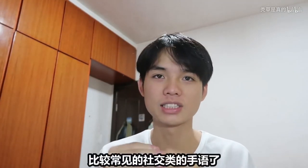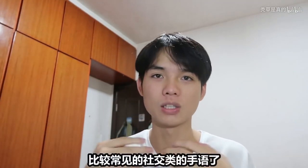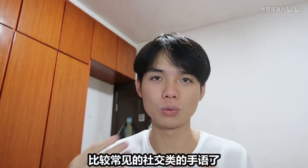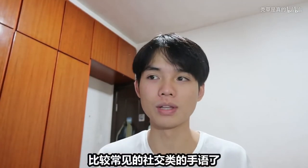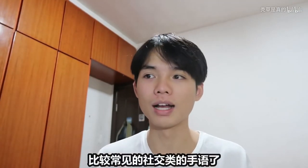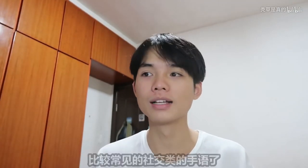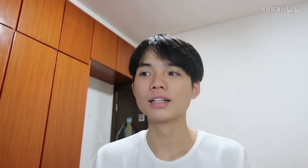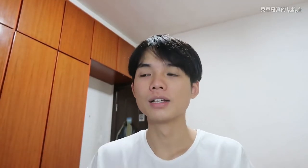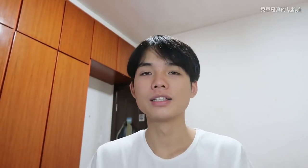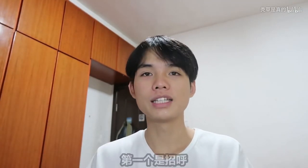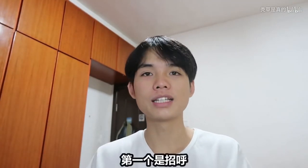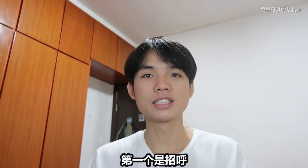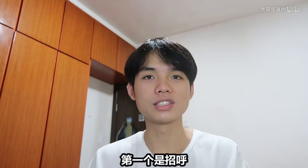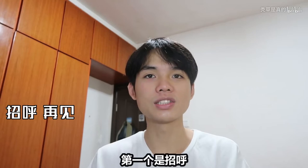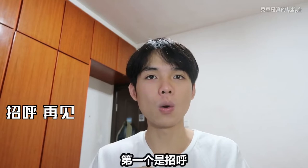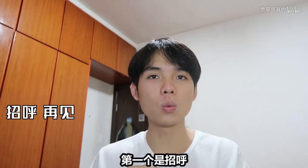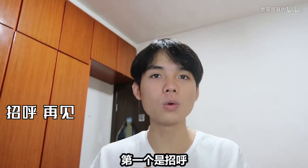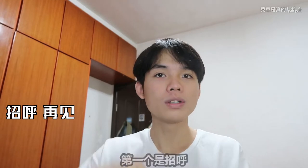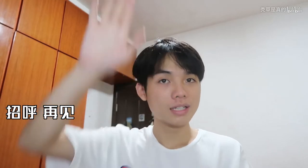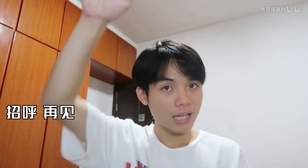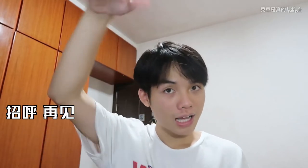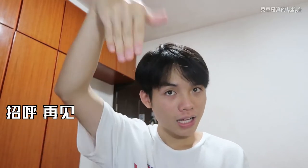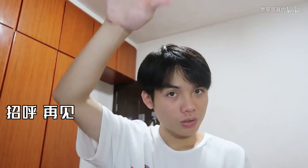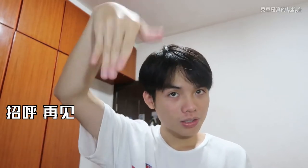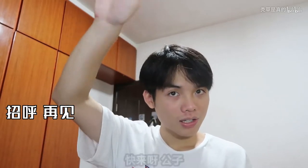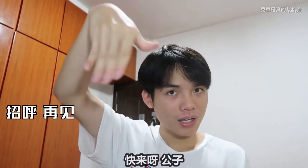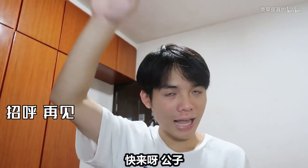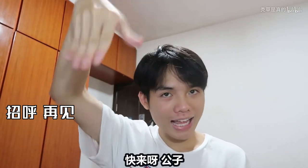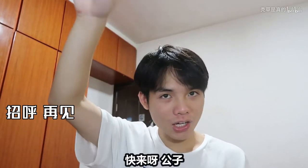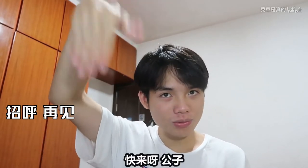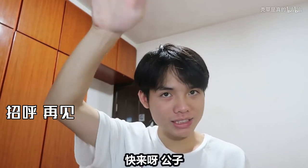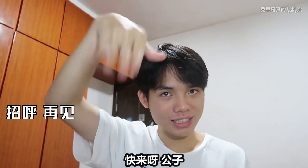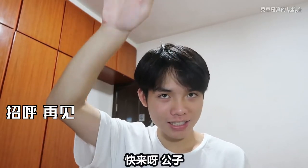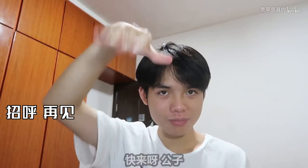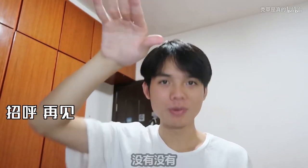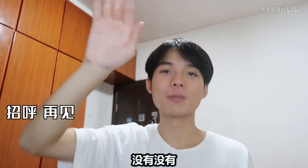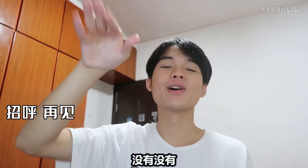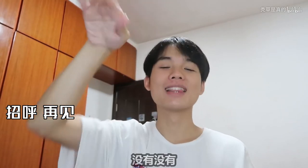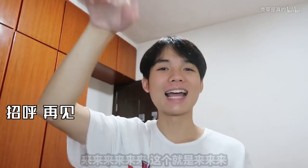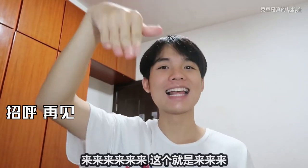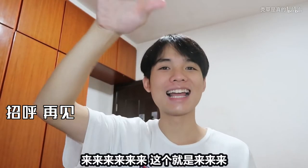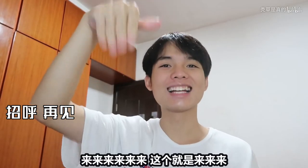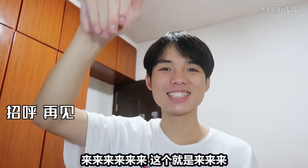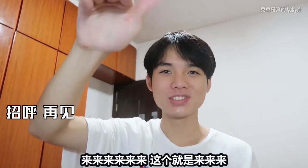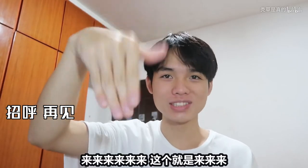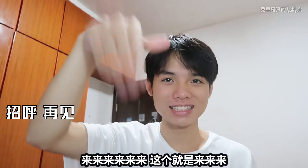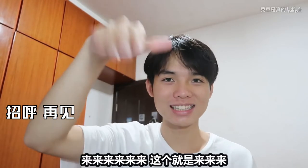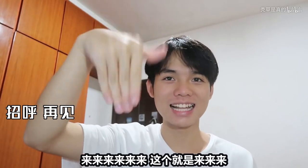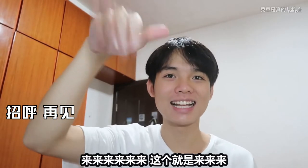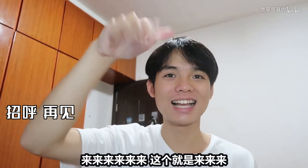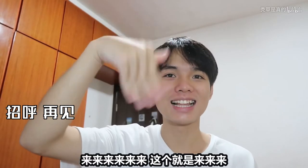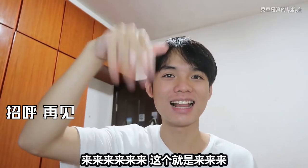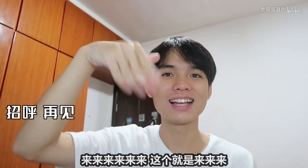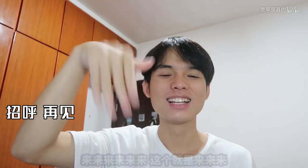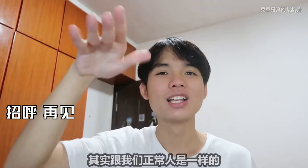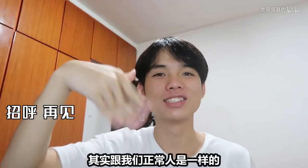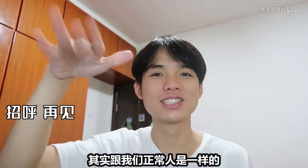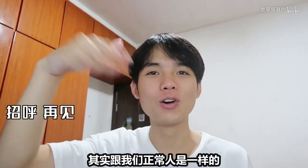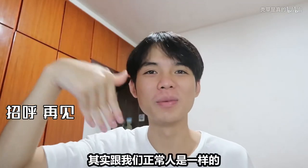手语了。第一个是招呼，快来呀公子，没有没有，来来来，这个就是来来来来来，其实跟我们